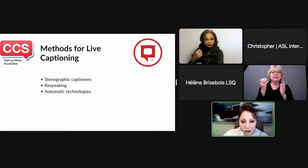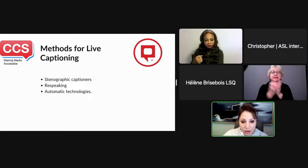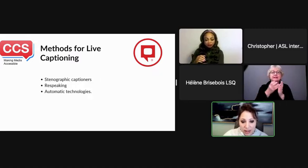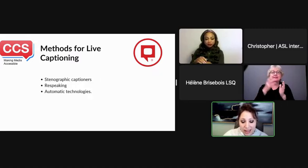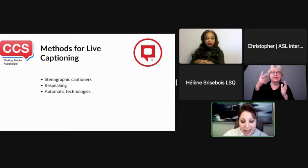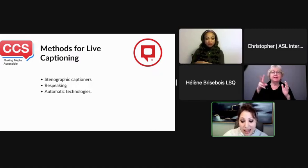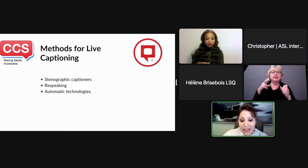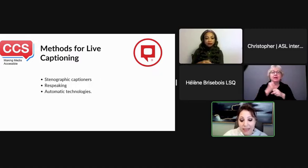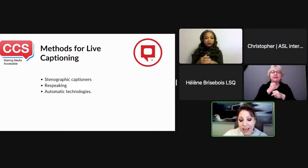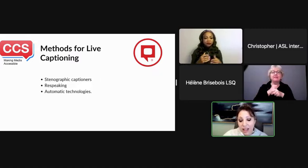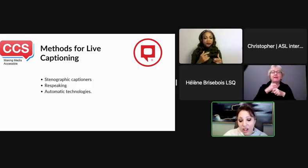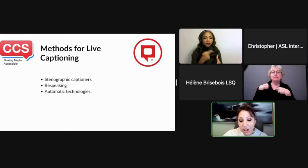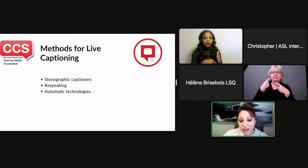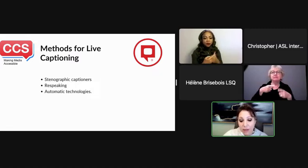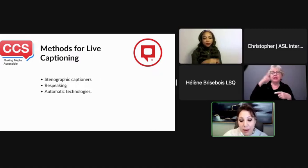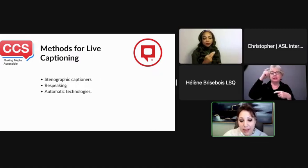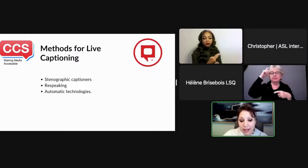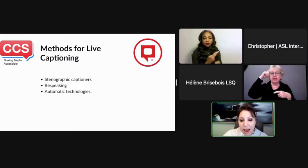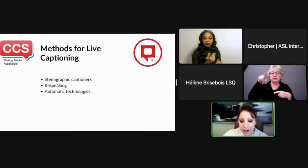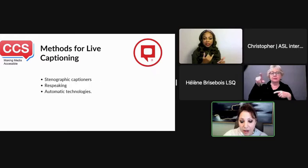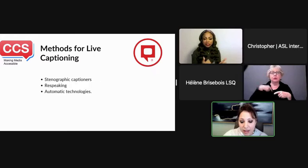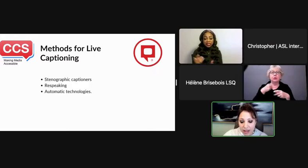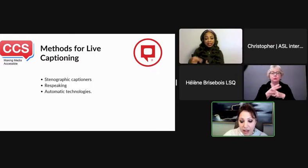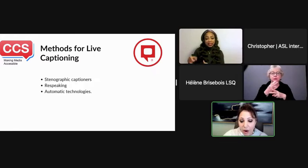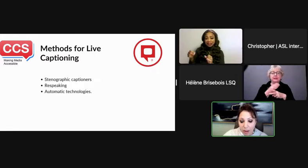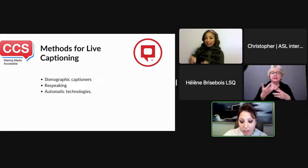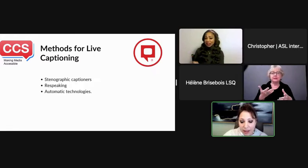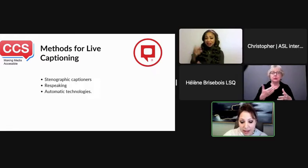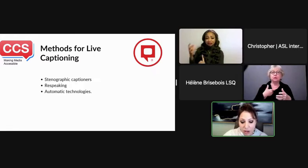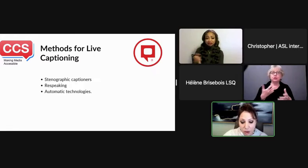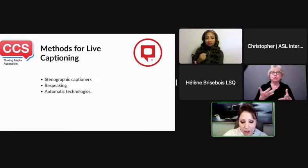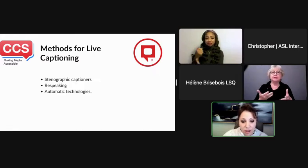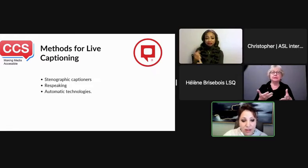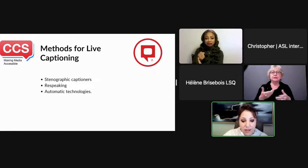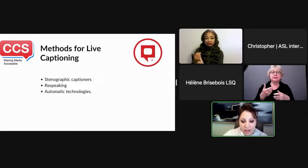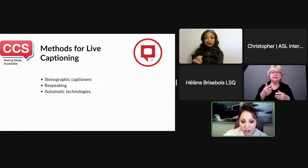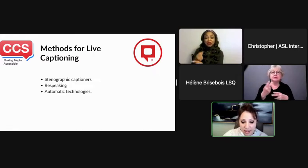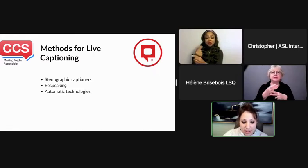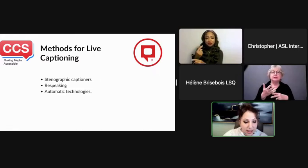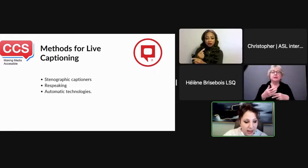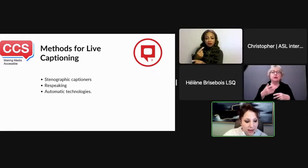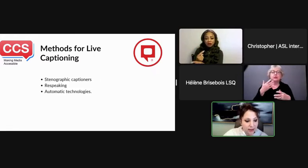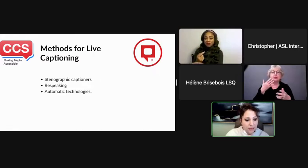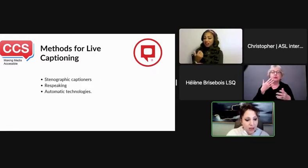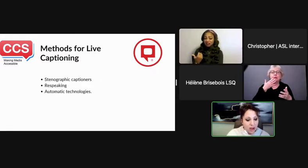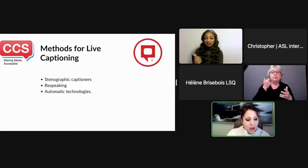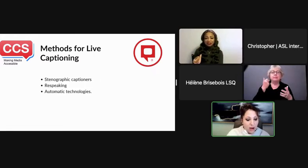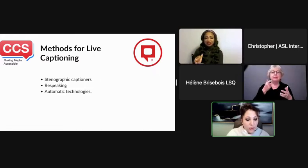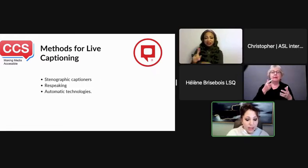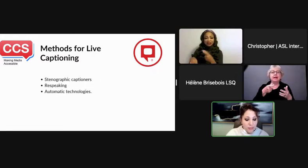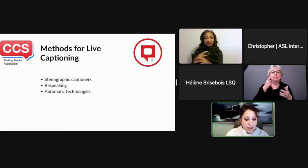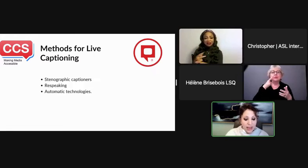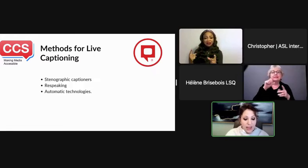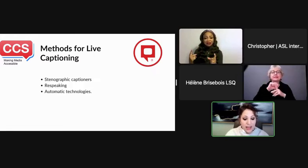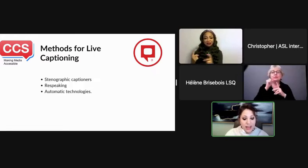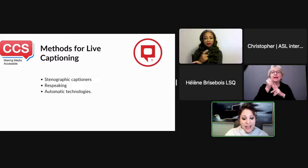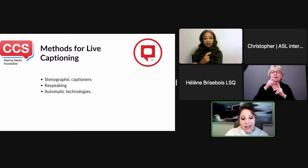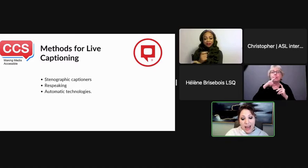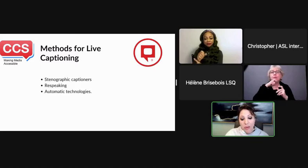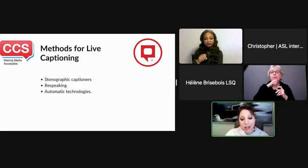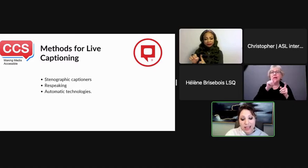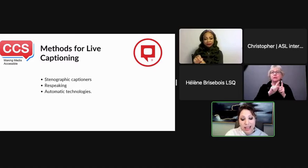dans l'industrie. C'est ce qu'on utilise aujourd'hui. Et ils ont la meilleure attitude dans des situations complexes comme